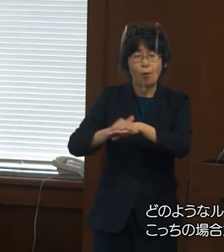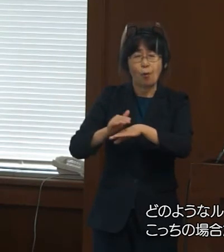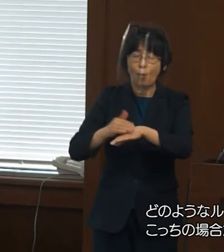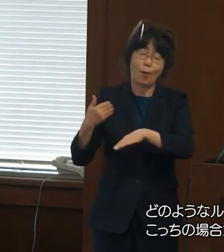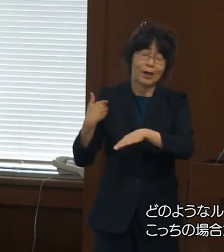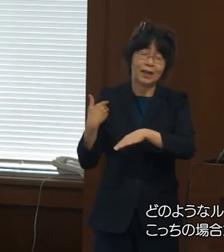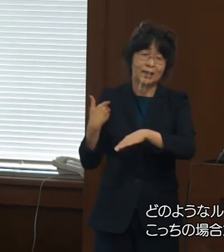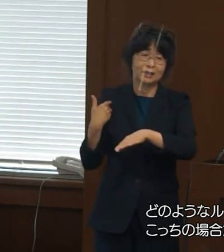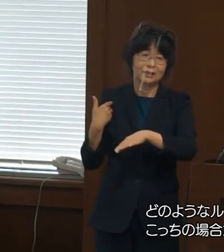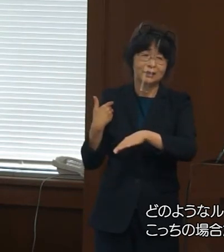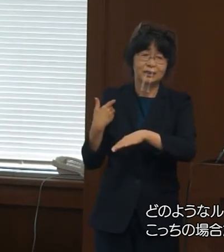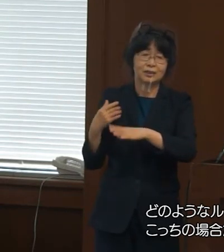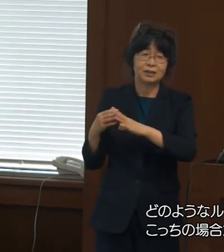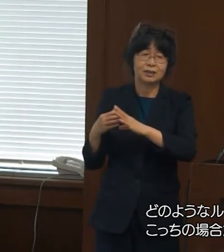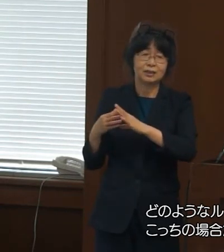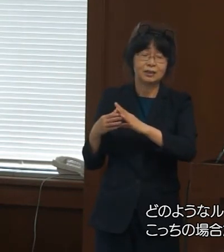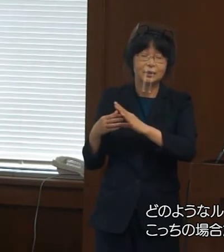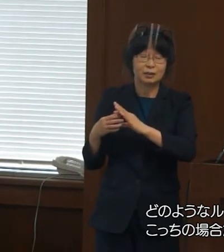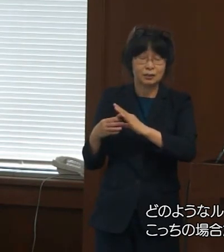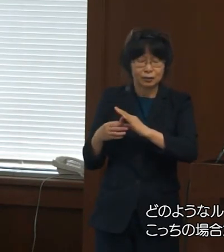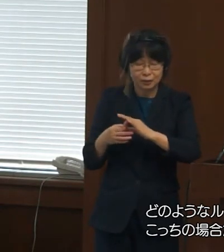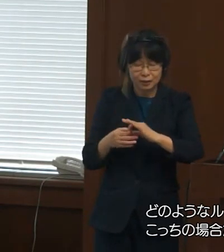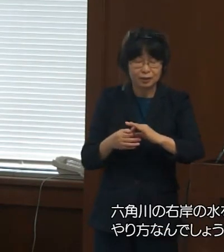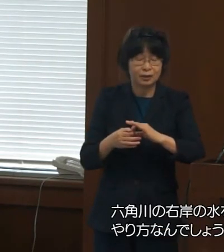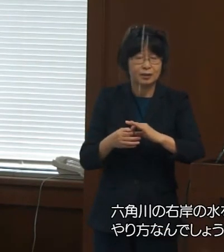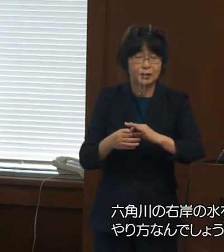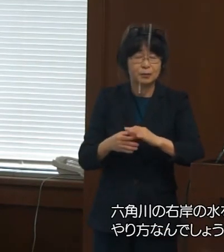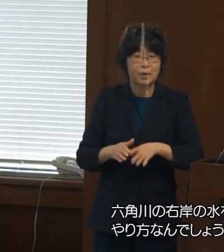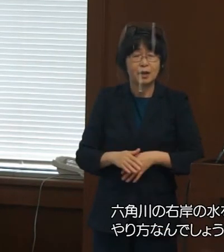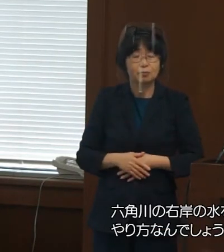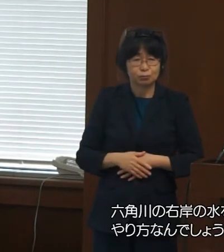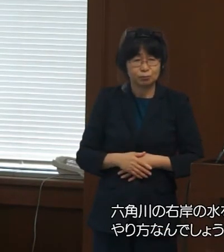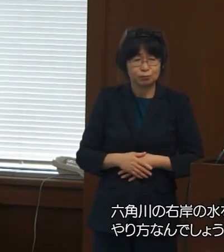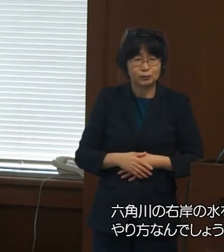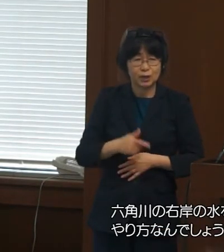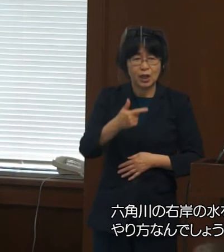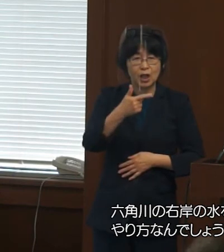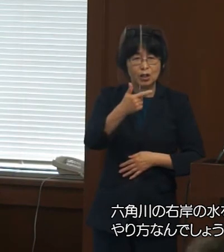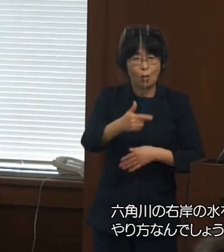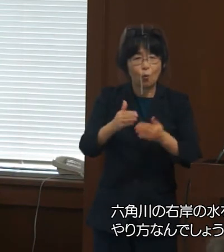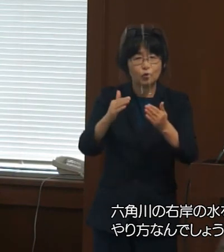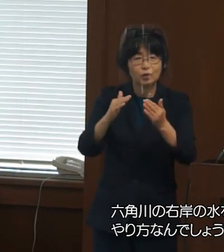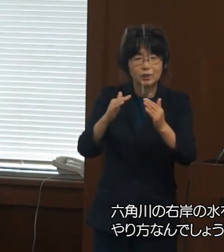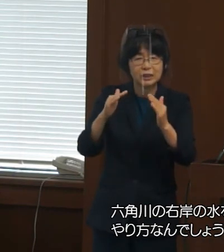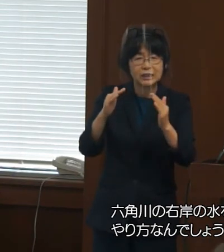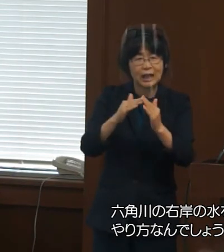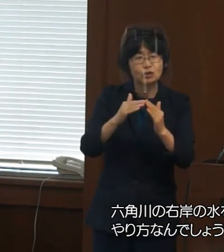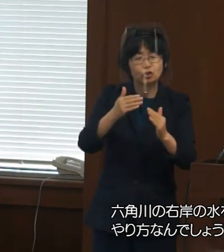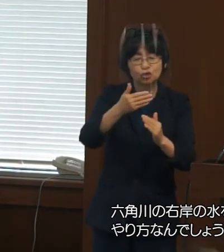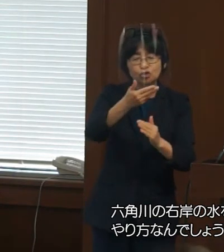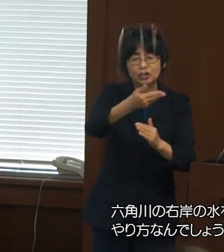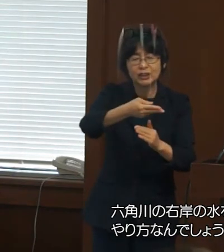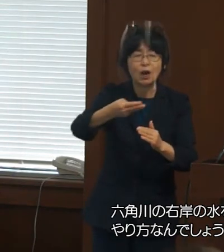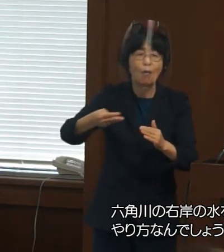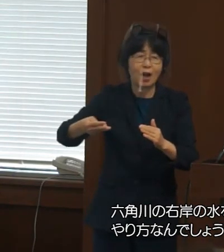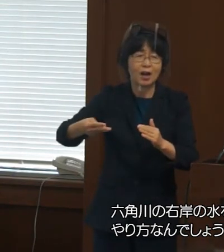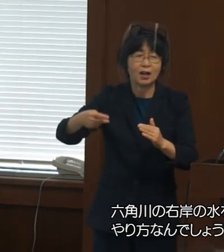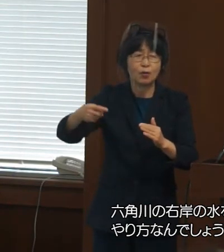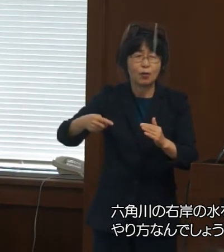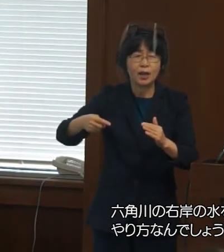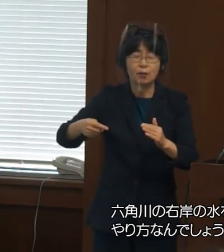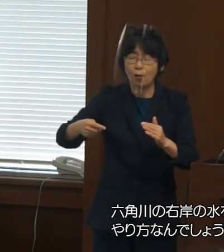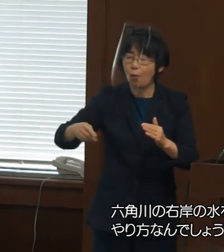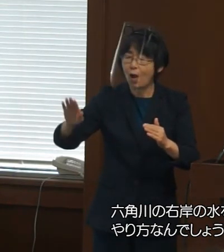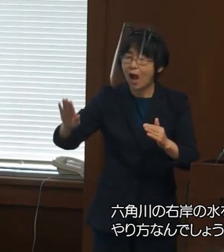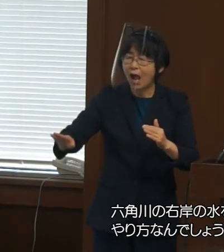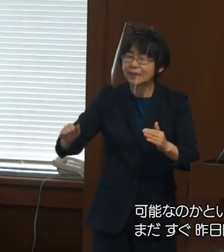の内水氾濫、こっちの場合だから六角川の右岸ですかね、右岸の水をこう海に直接落とすというやり方なんでしょう